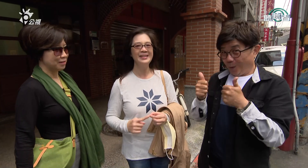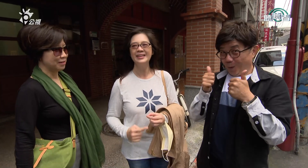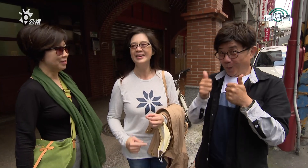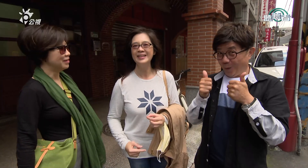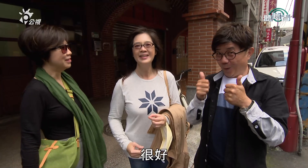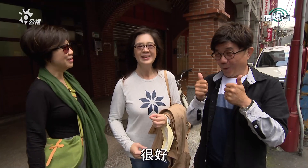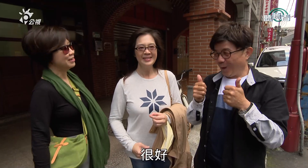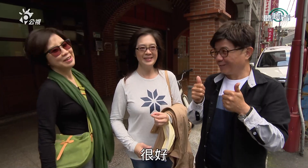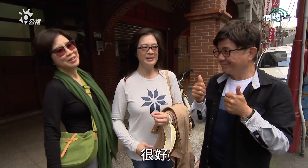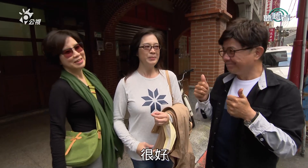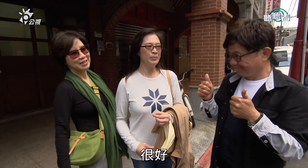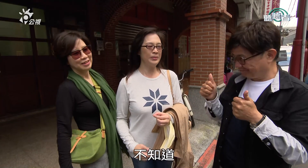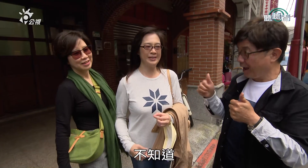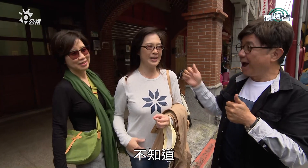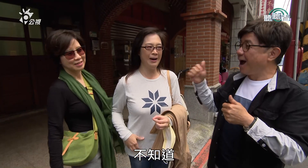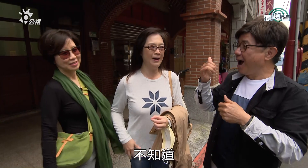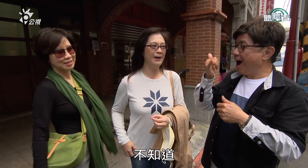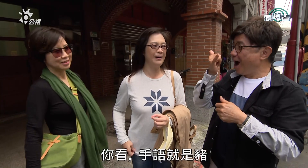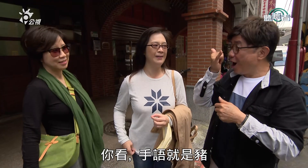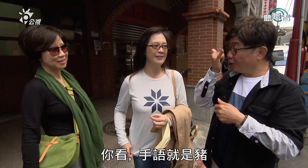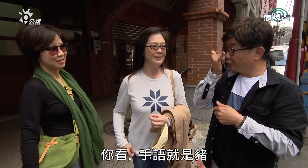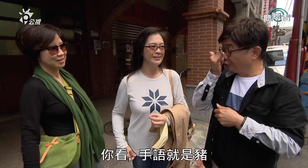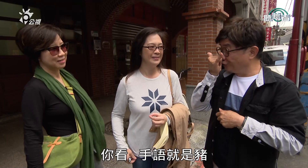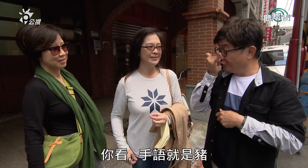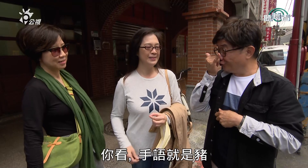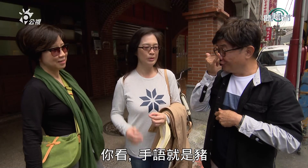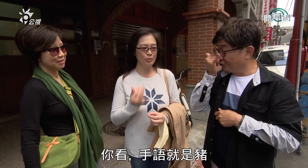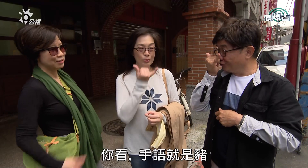哇，很好。你看，手语就是猪